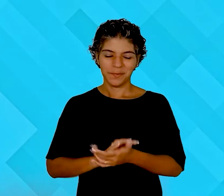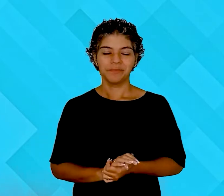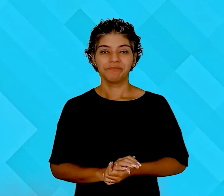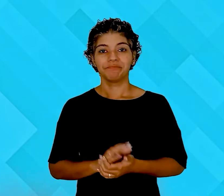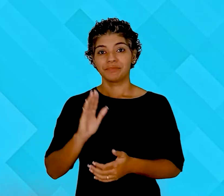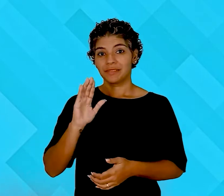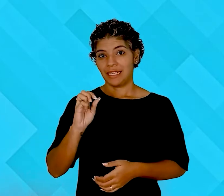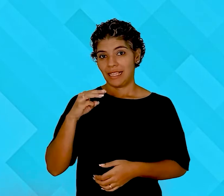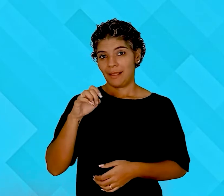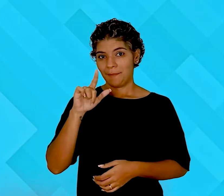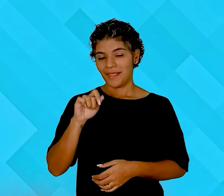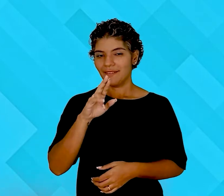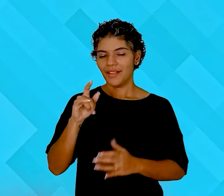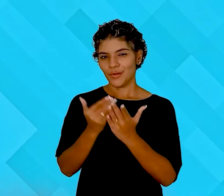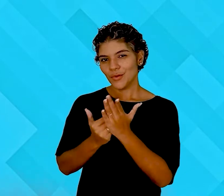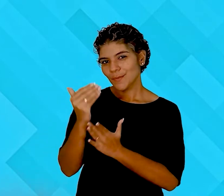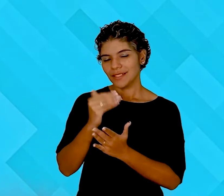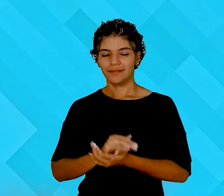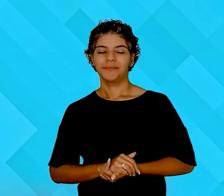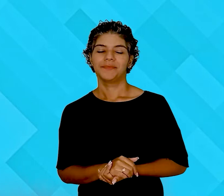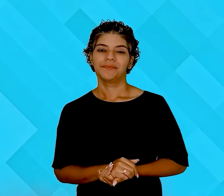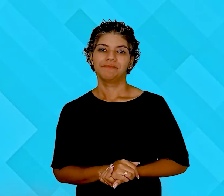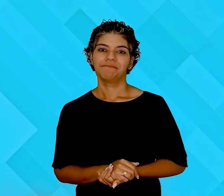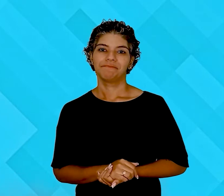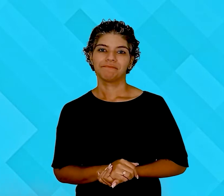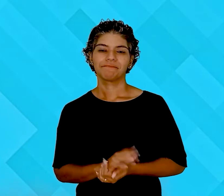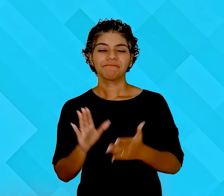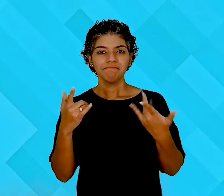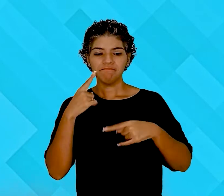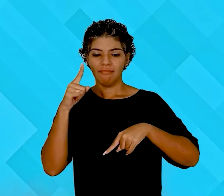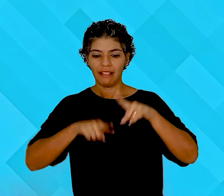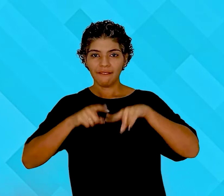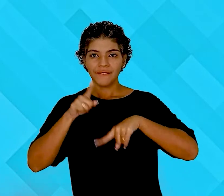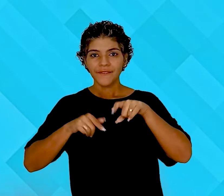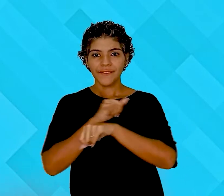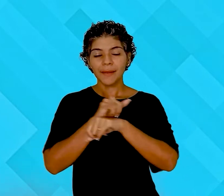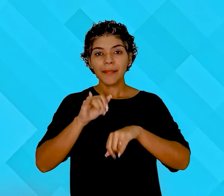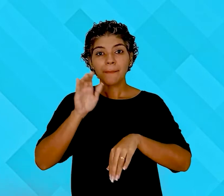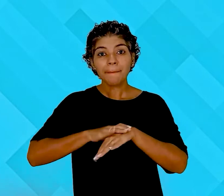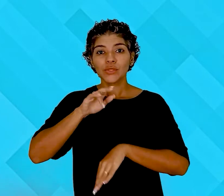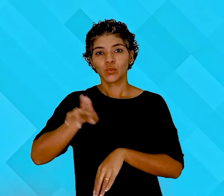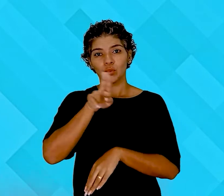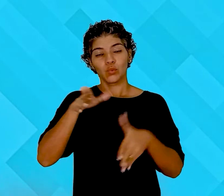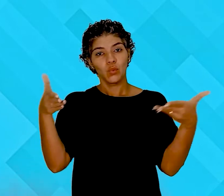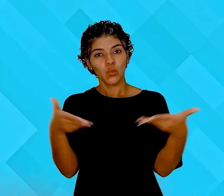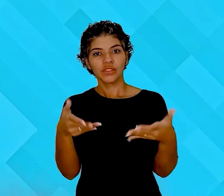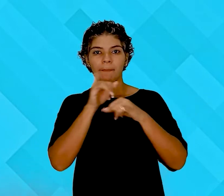utilizadas atualmente no marketing digital? O Facebook e Instagram, eles botaram para jogo há pouco tempo